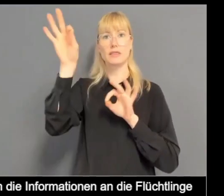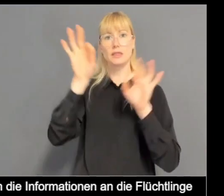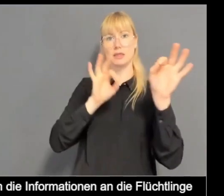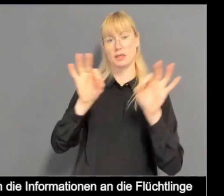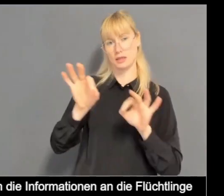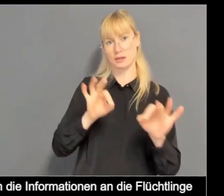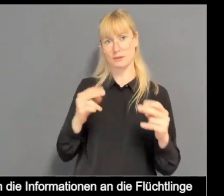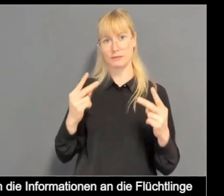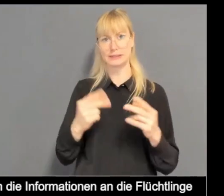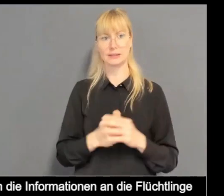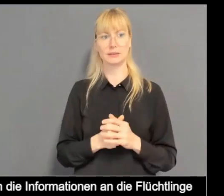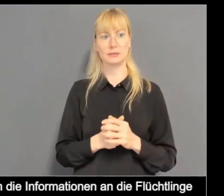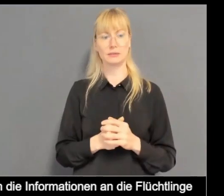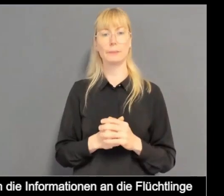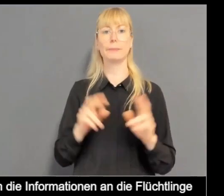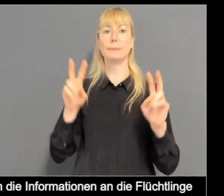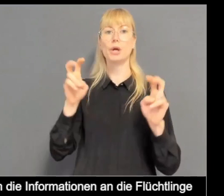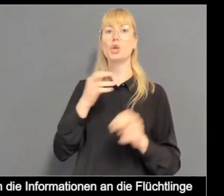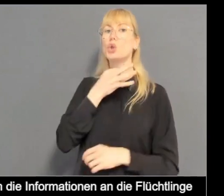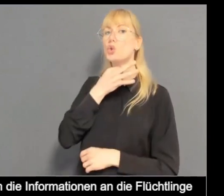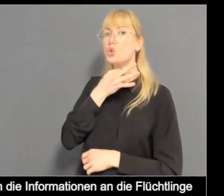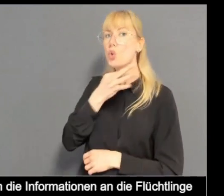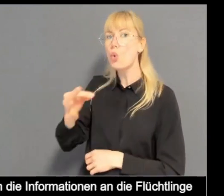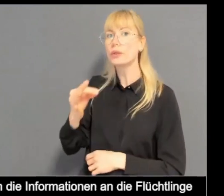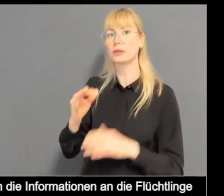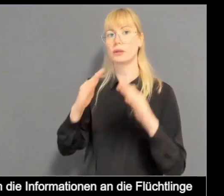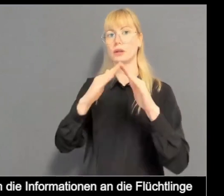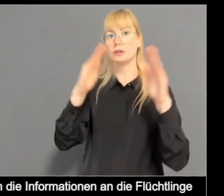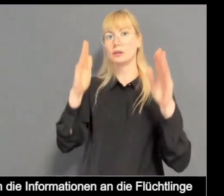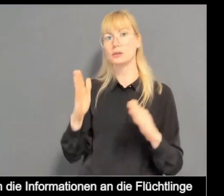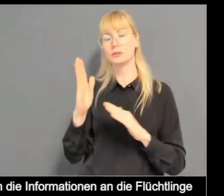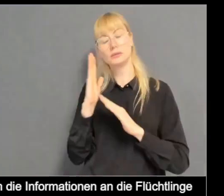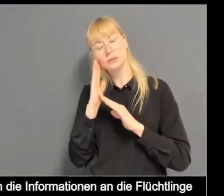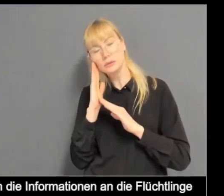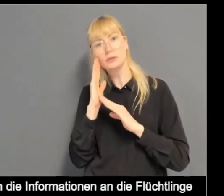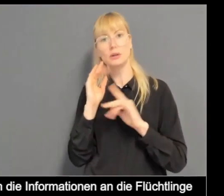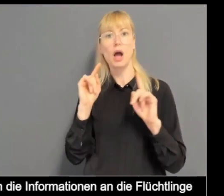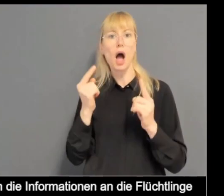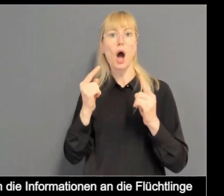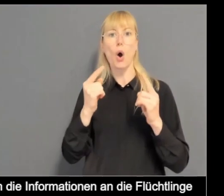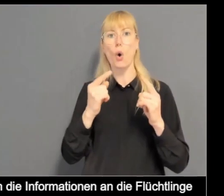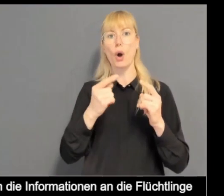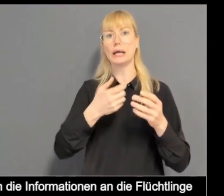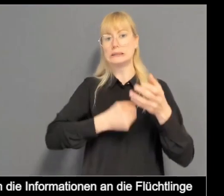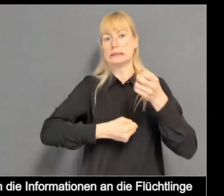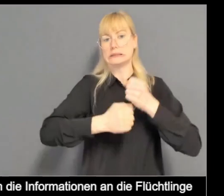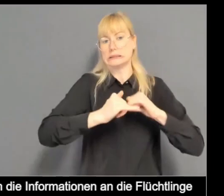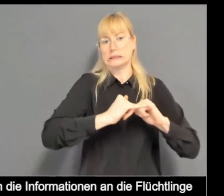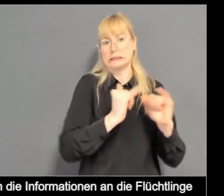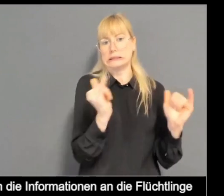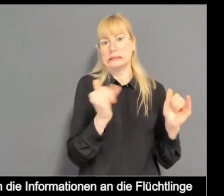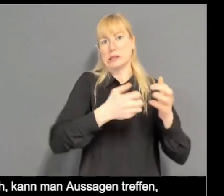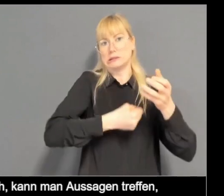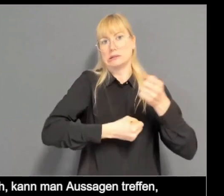natürlich der erste Schritt ja ist die unmittelbare Aufnahme in Notunterkünfte. darauf bereiten sich die Kreisverwaltungsbehörden intensiv